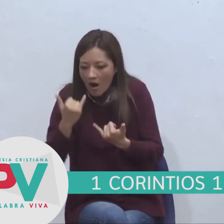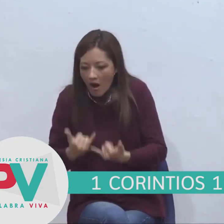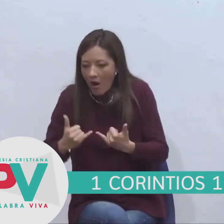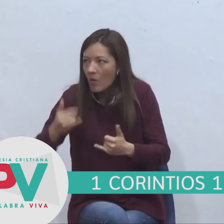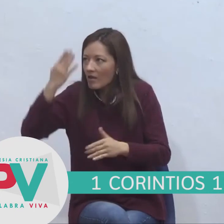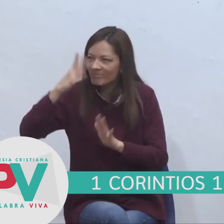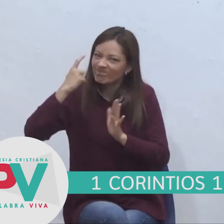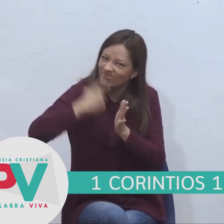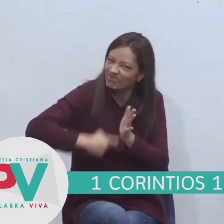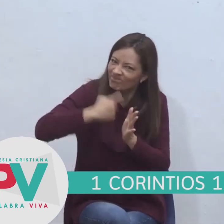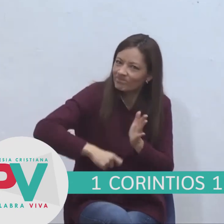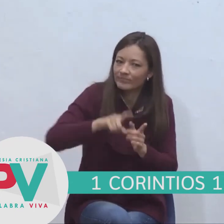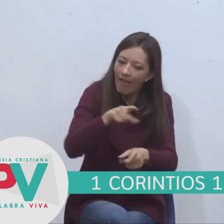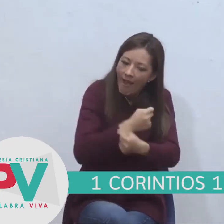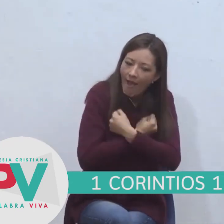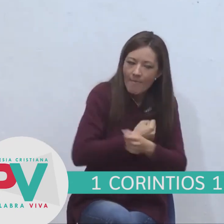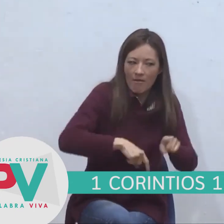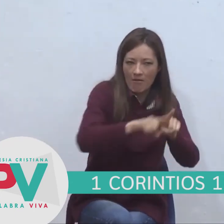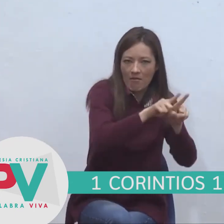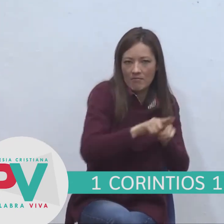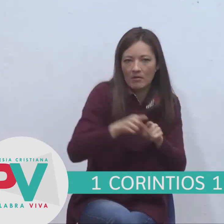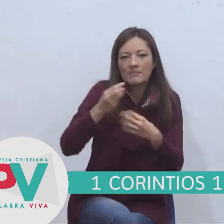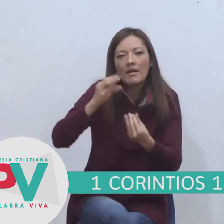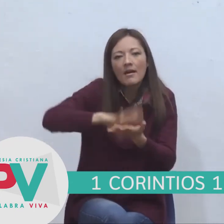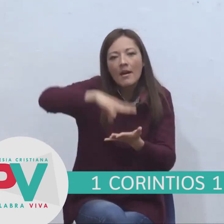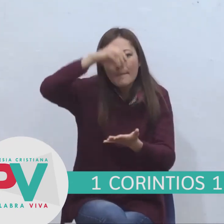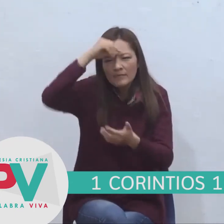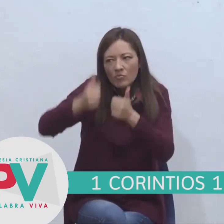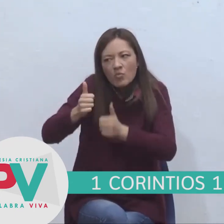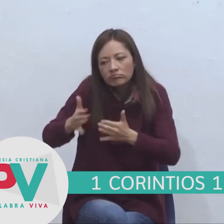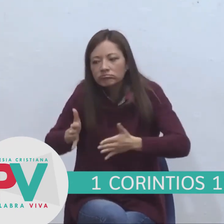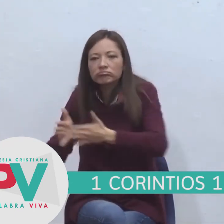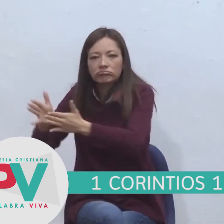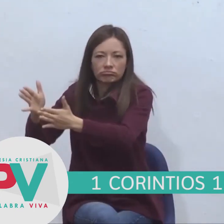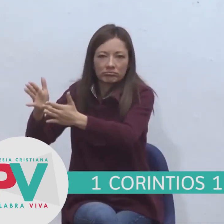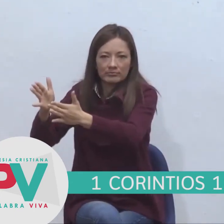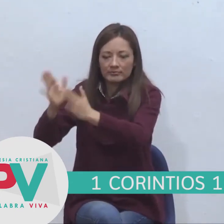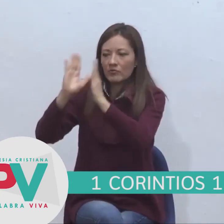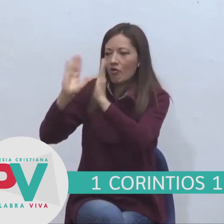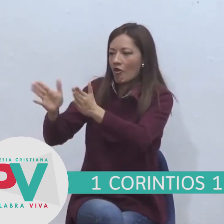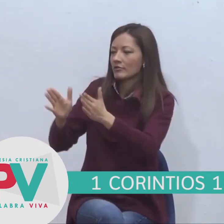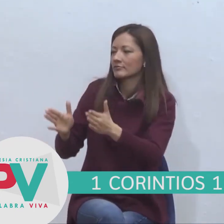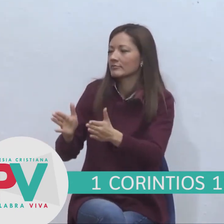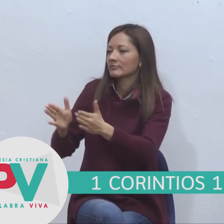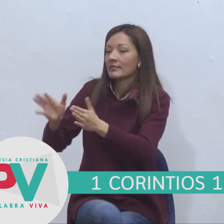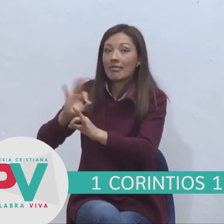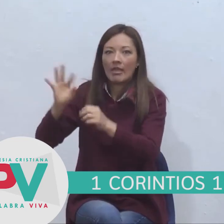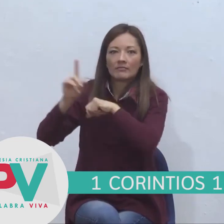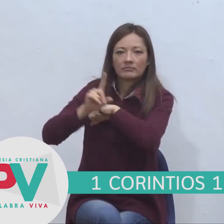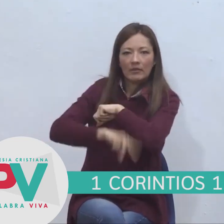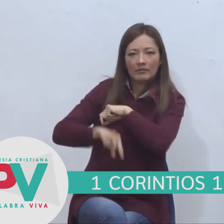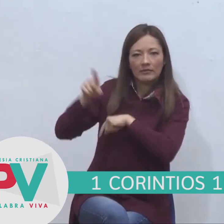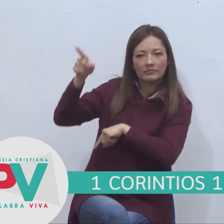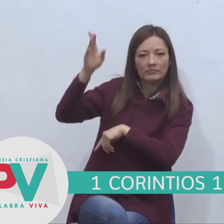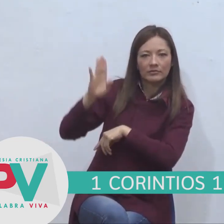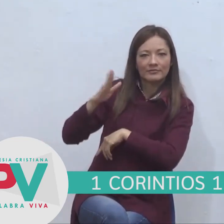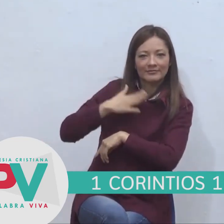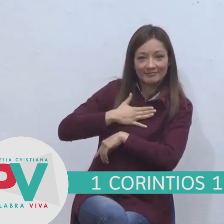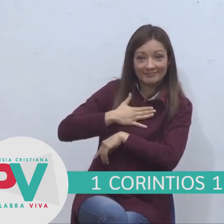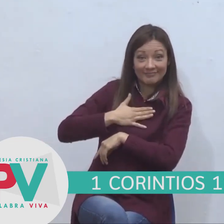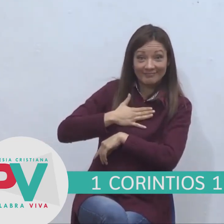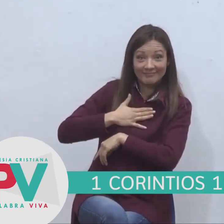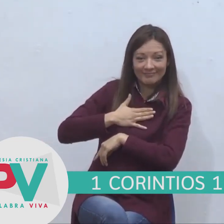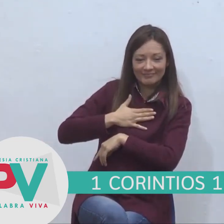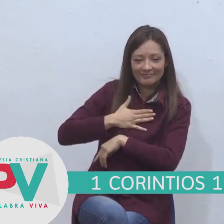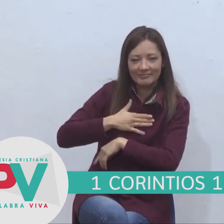momento, para que nosotros aprendamos cuál es el camino, para que enderecemos las sendas y después no seamos reprendidos por Él. Así